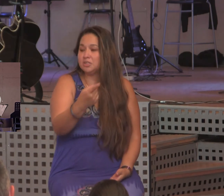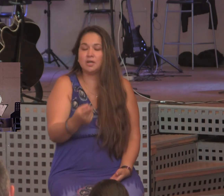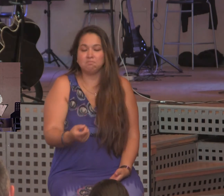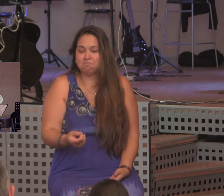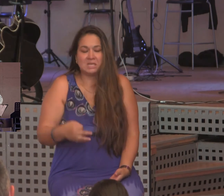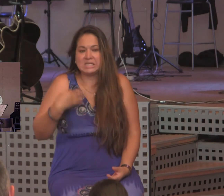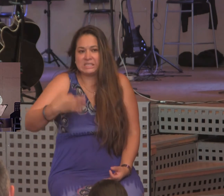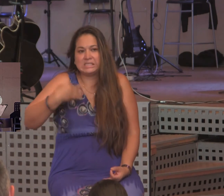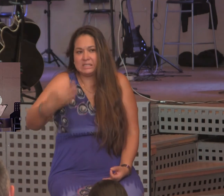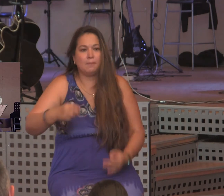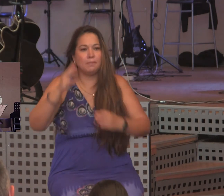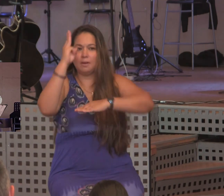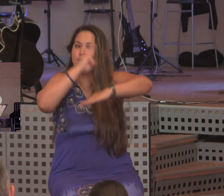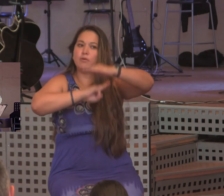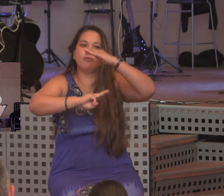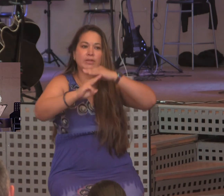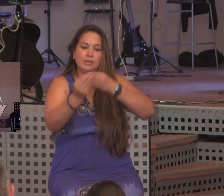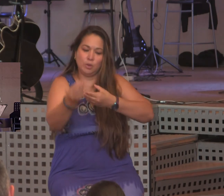siempre lleva algo profético.